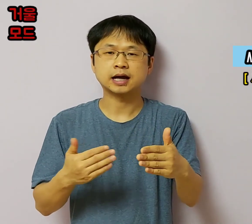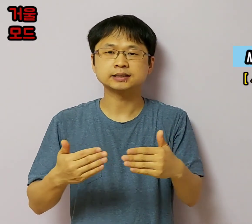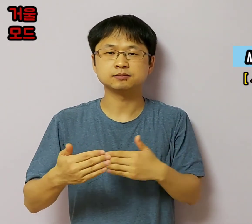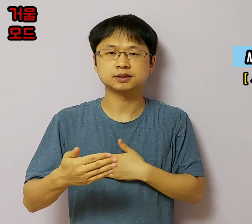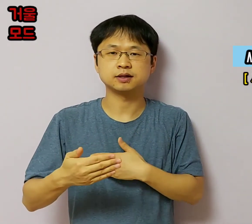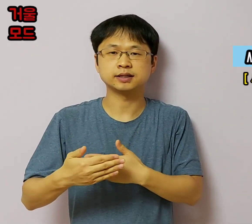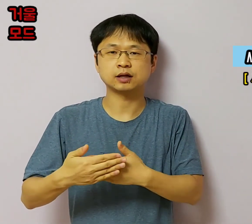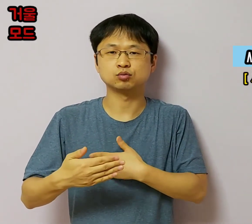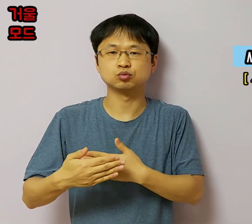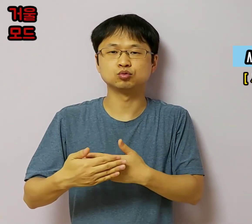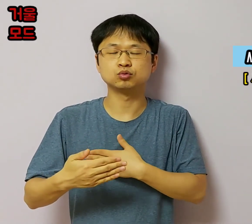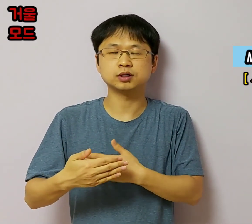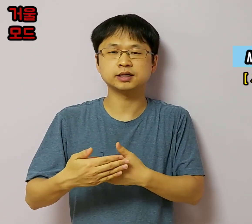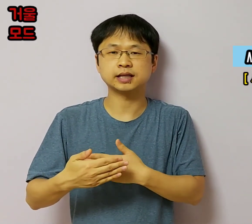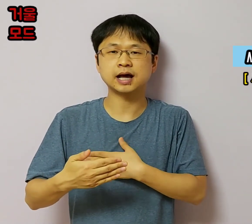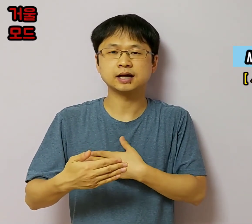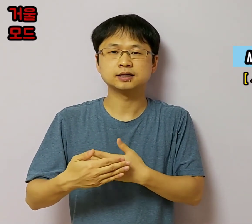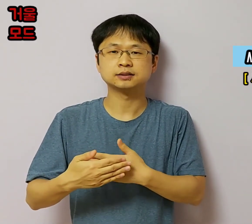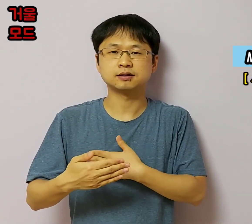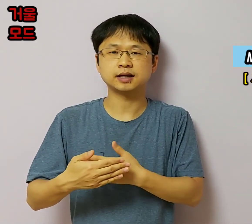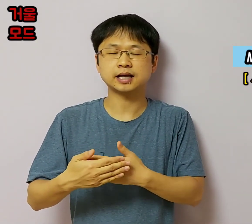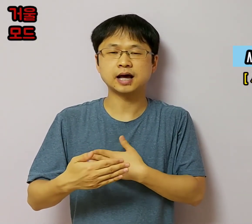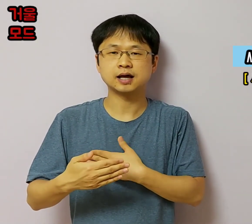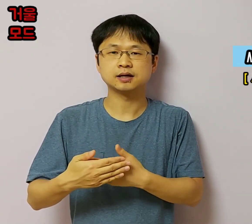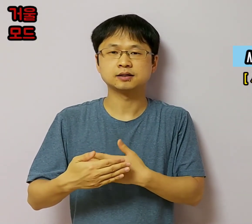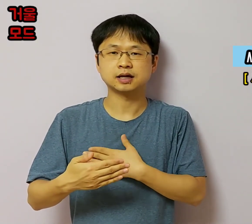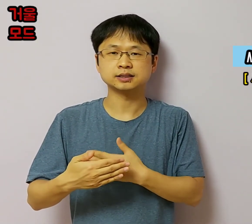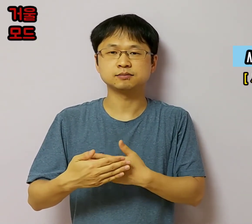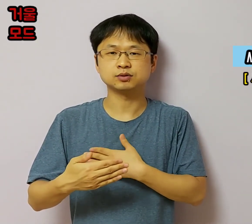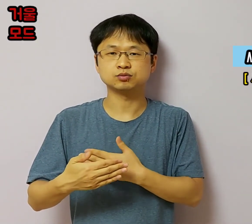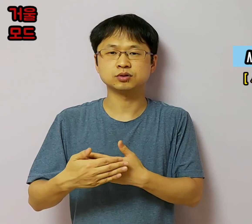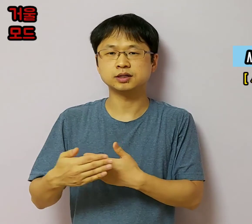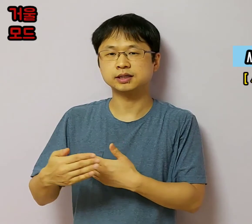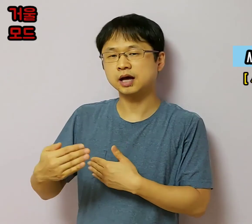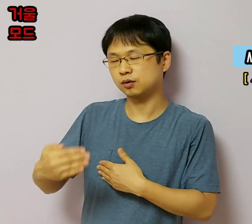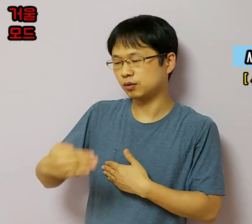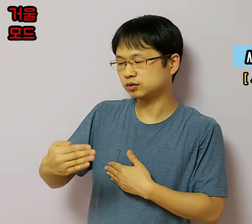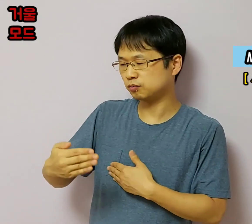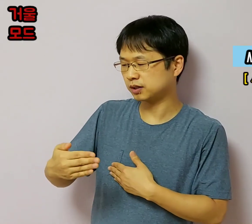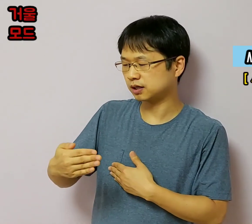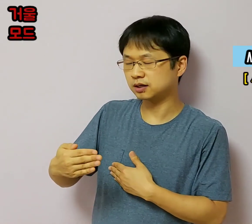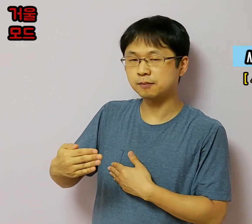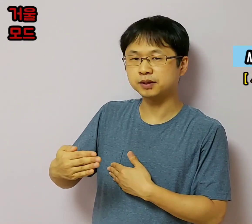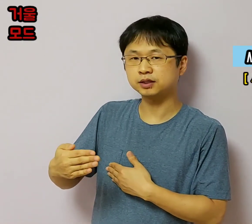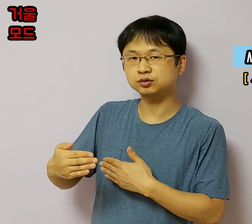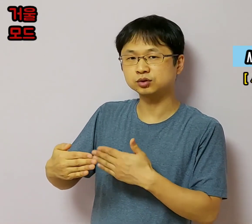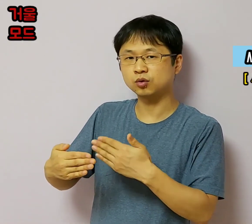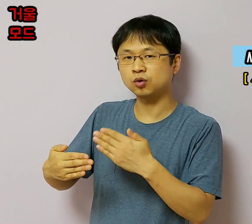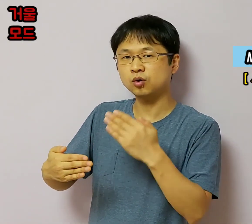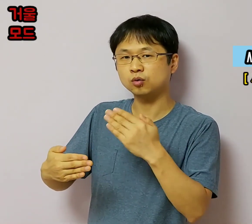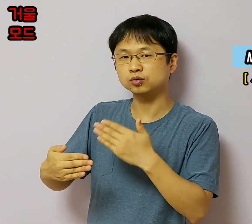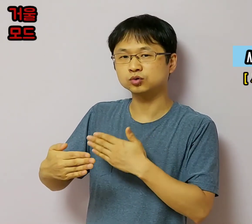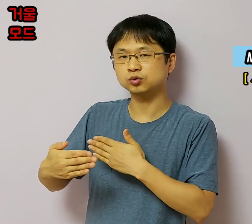가슴이 설렌다, 두근두근거린다, 설레다, 가슴이 두근거린다. 왼손바닥을 앞에 내주시고 오른손